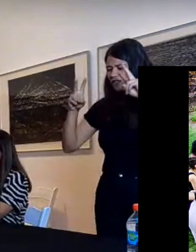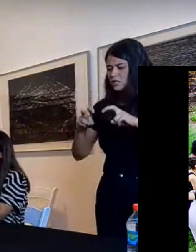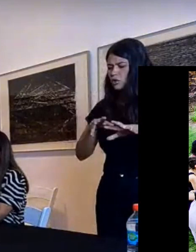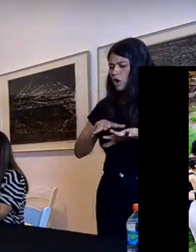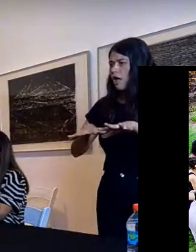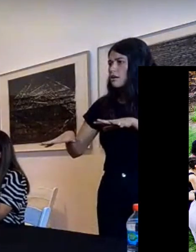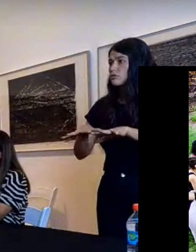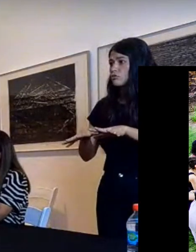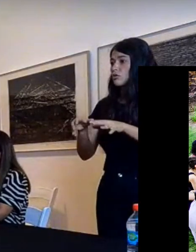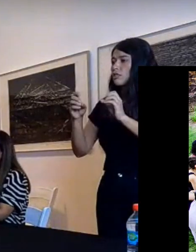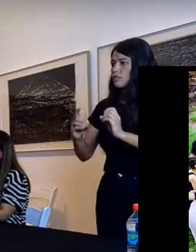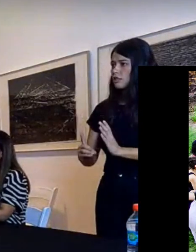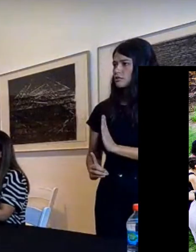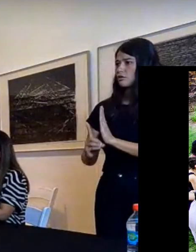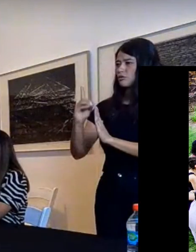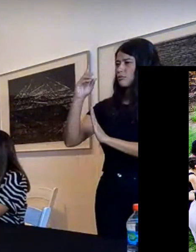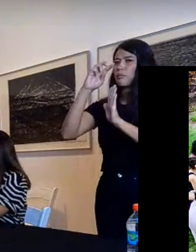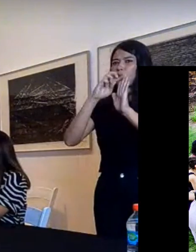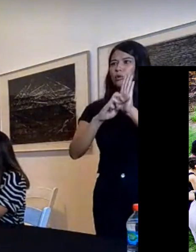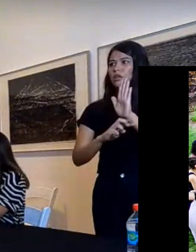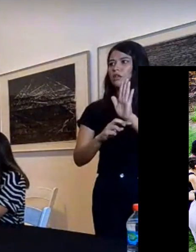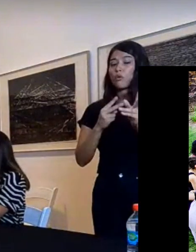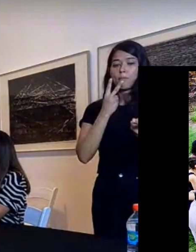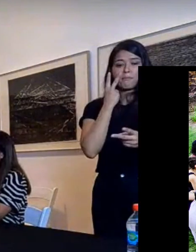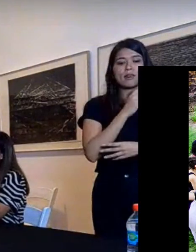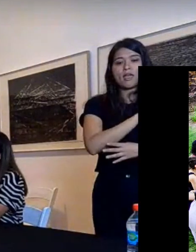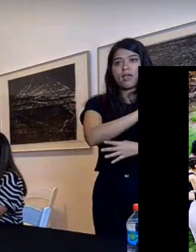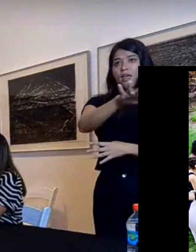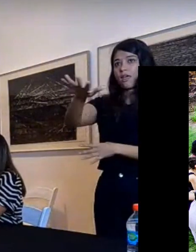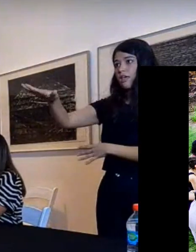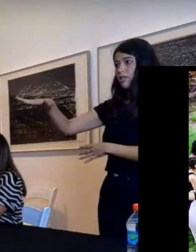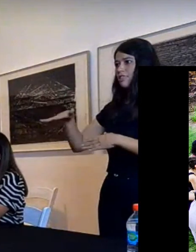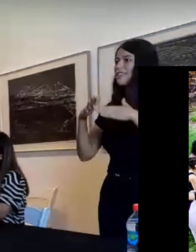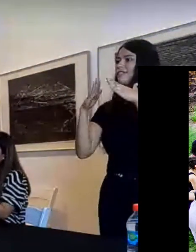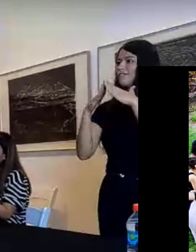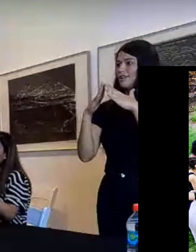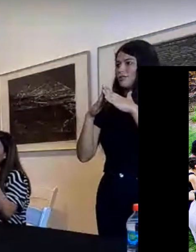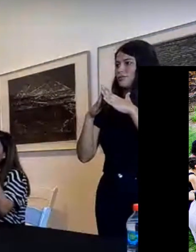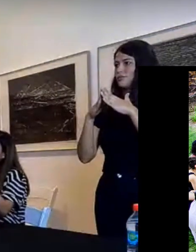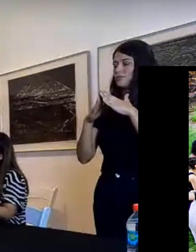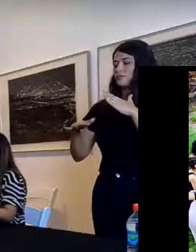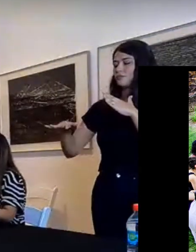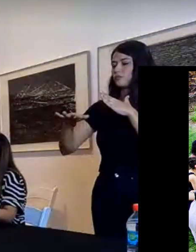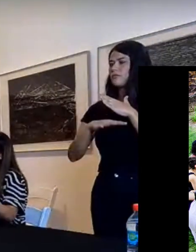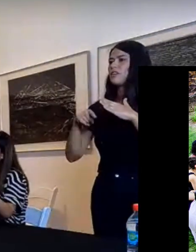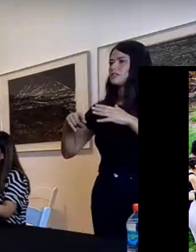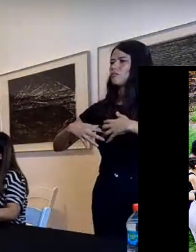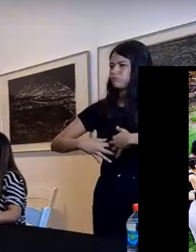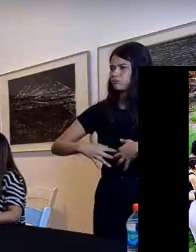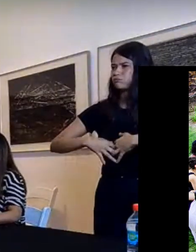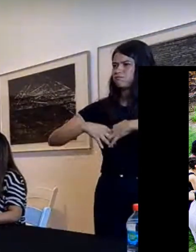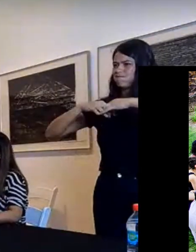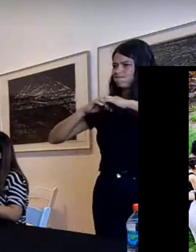investigación-acción y pudimos desarrollar el proyecto Mirada de Barrio. Ese proyecto fue el que nos fortaleció para